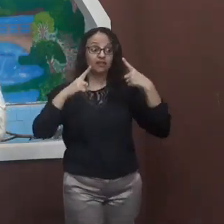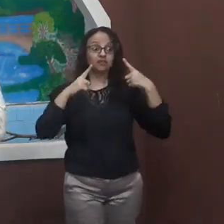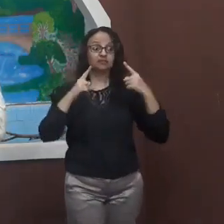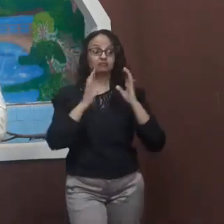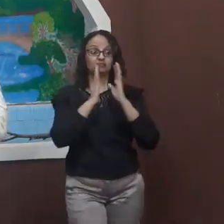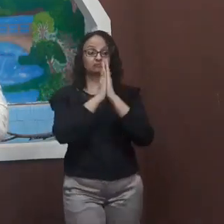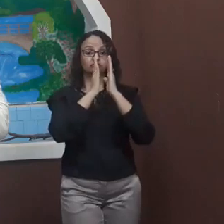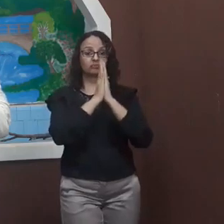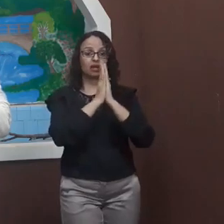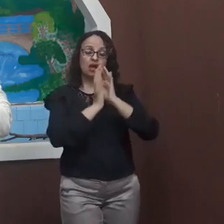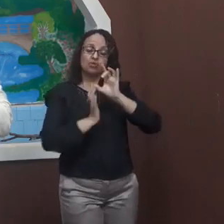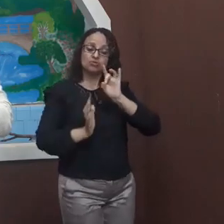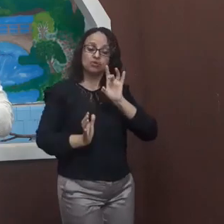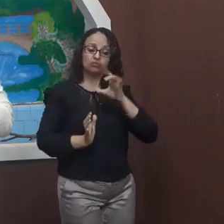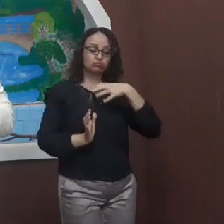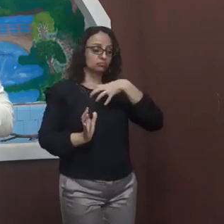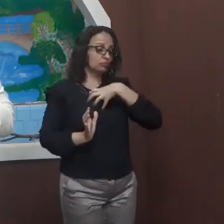a você: